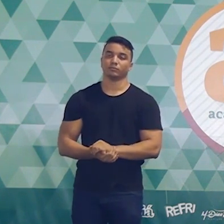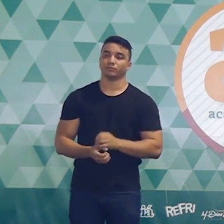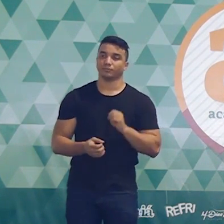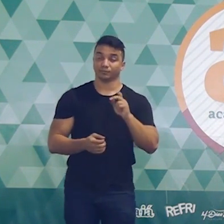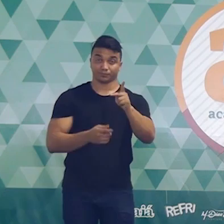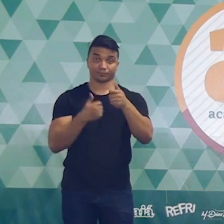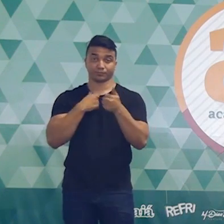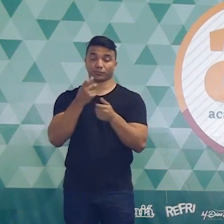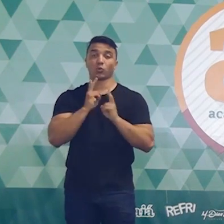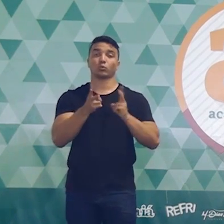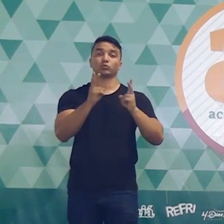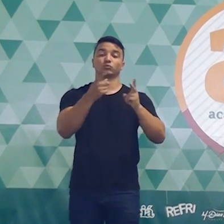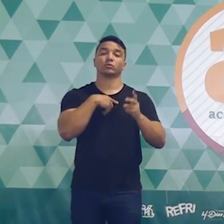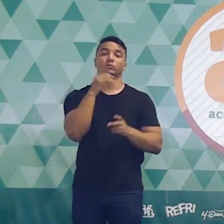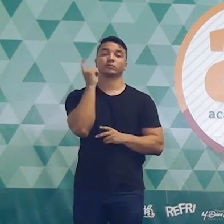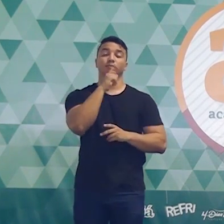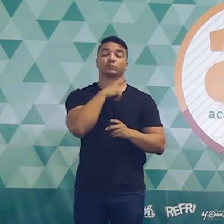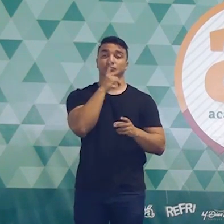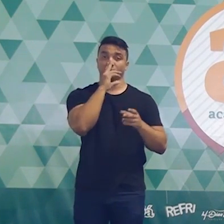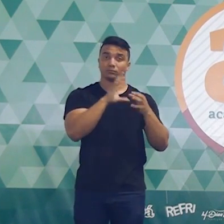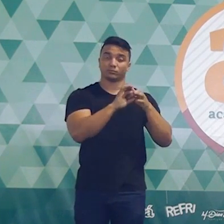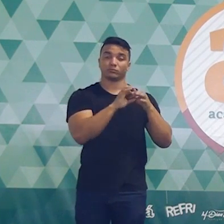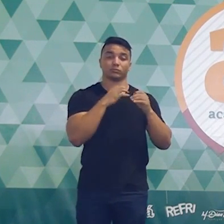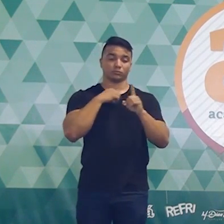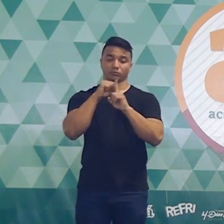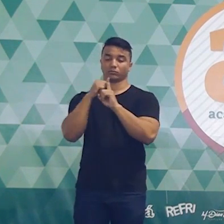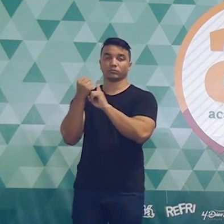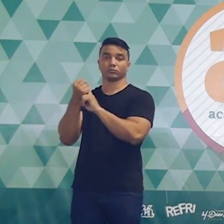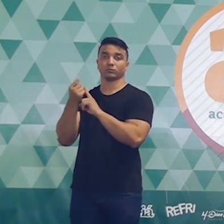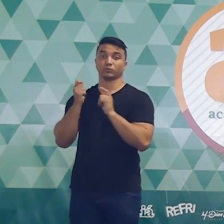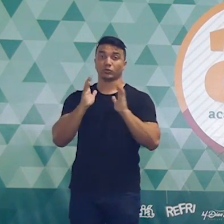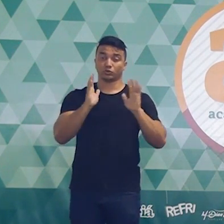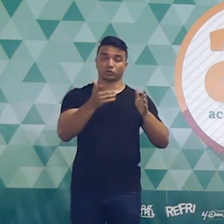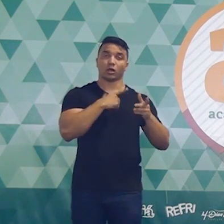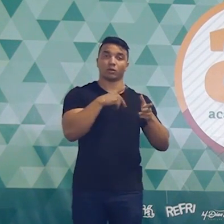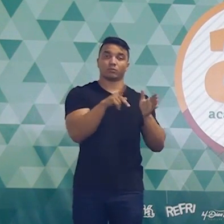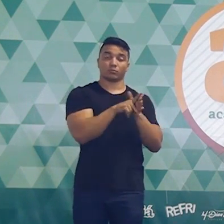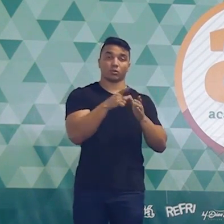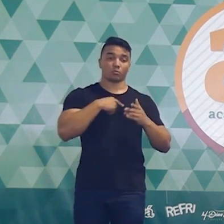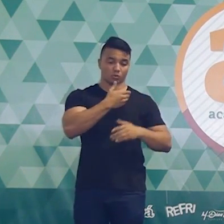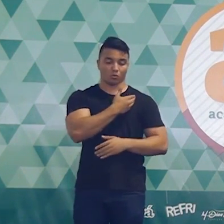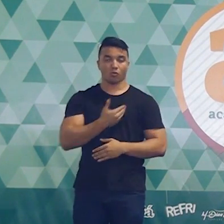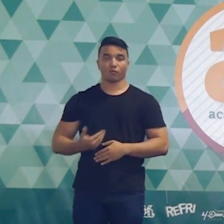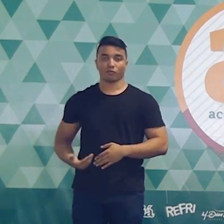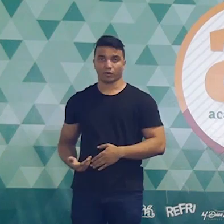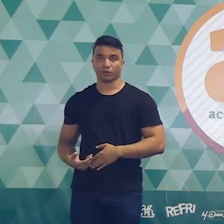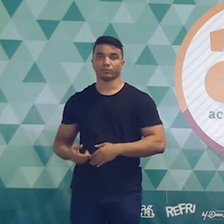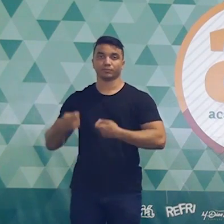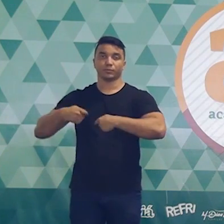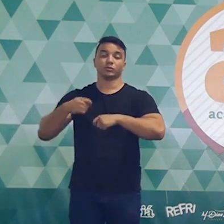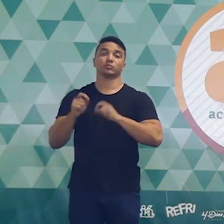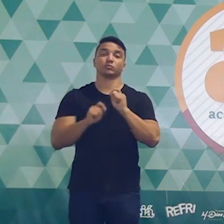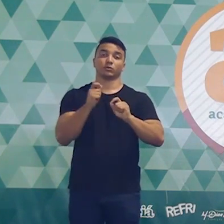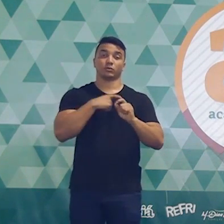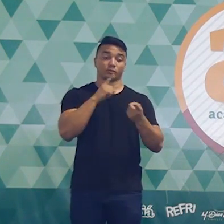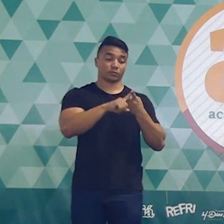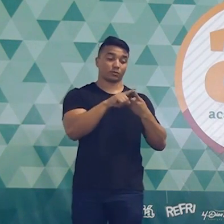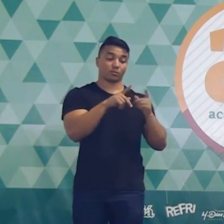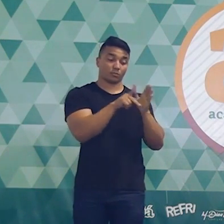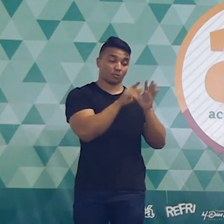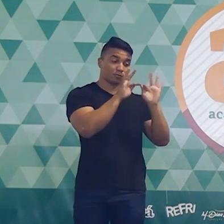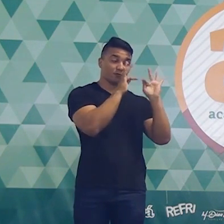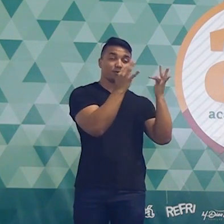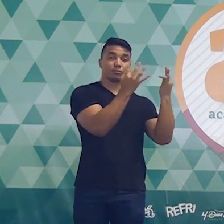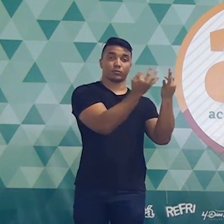Ok? Então, continuando aqui, nossos pilares sociais. Já dissemos o que é que governos fazem. Já dissemos o que é que